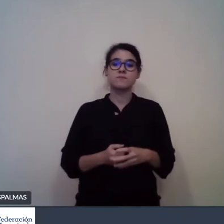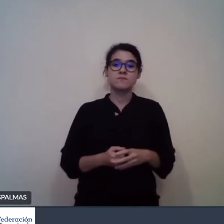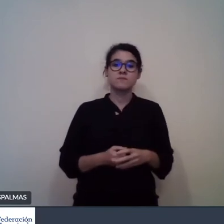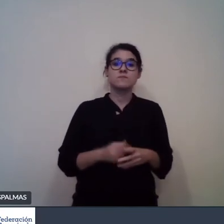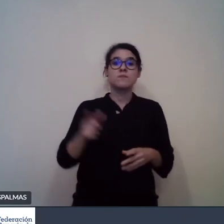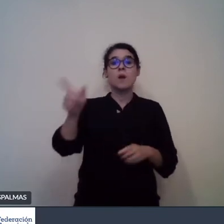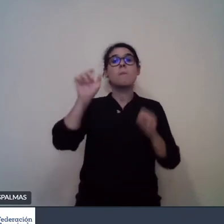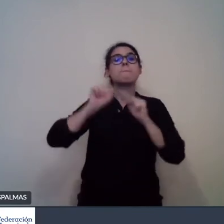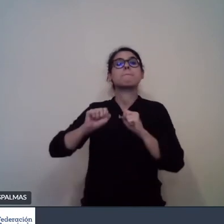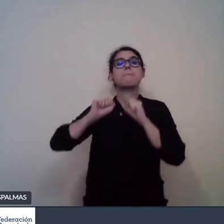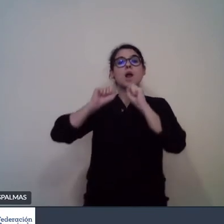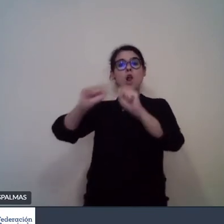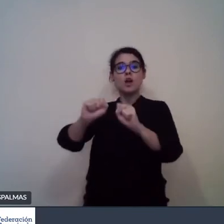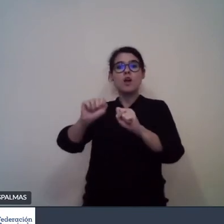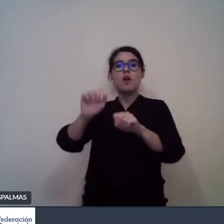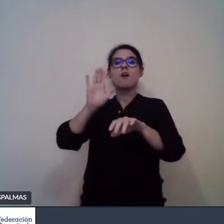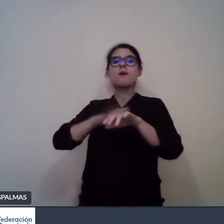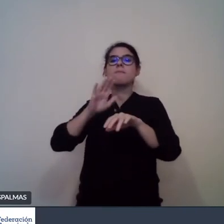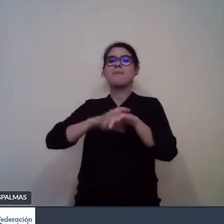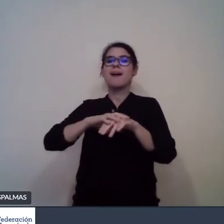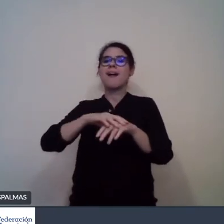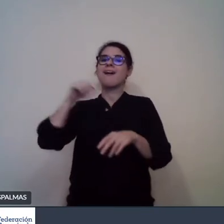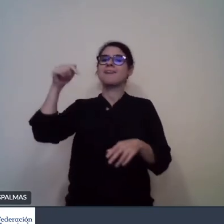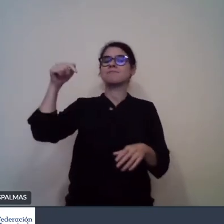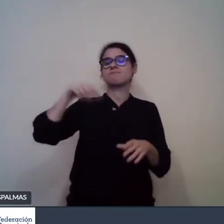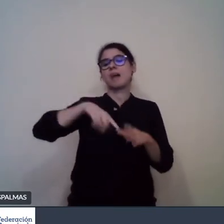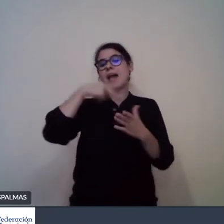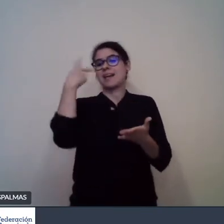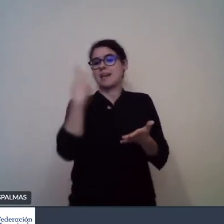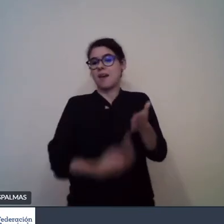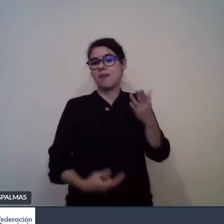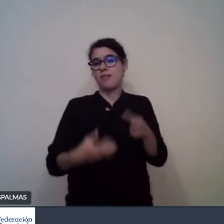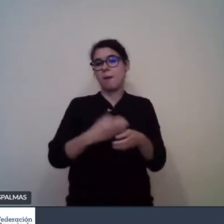Bloqueo para la caída de Dulwich a poste bajo.